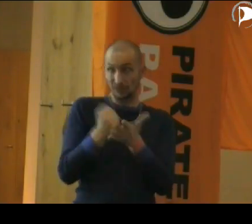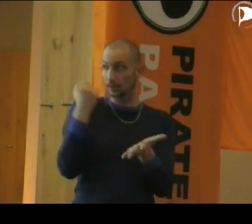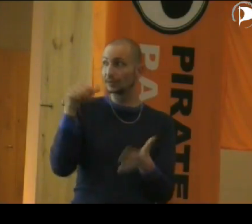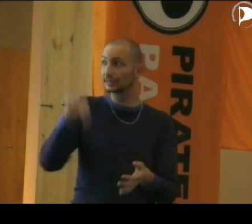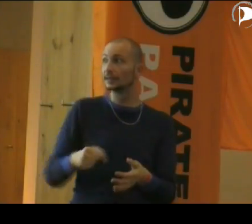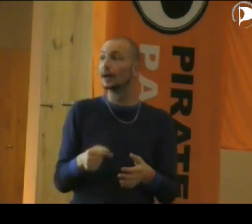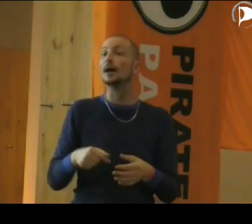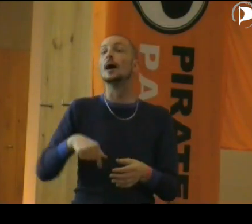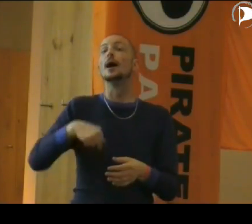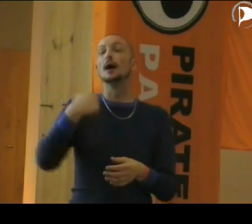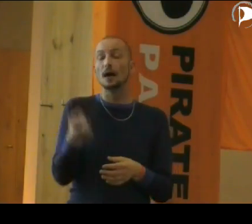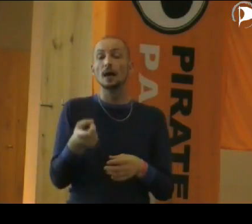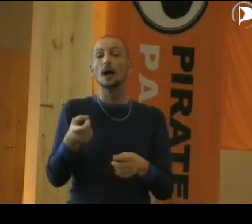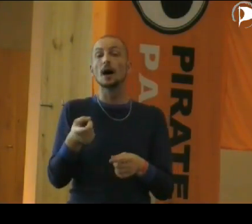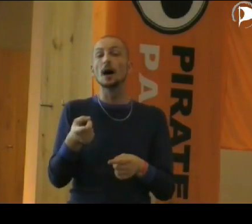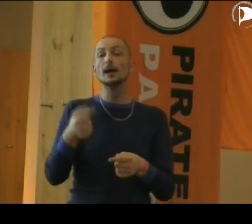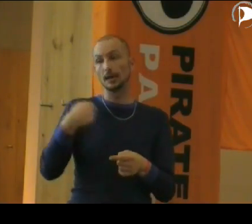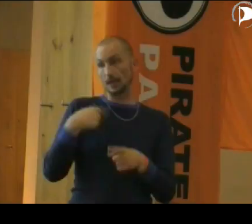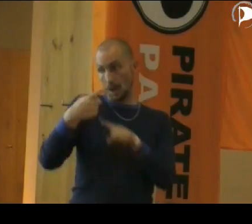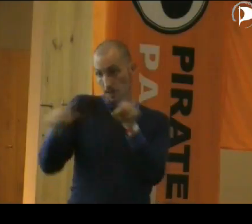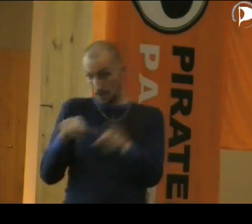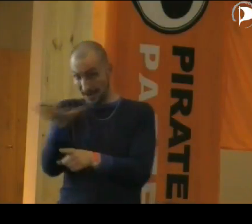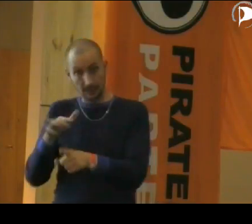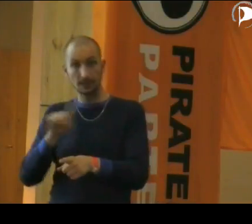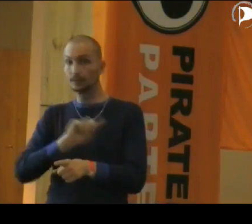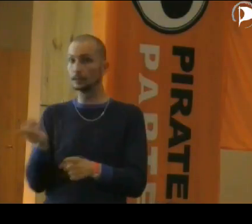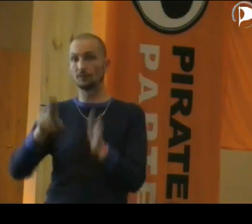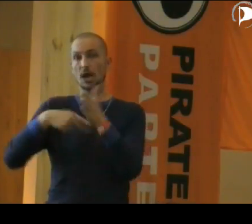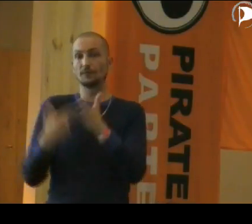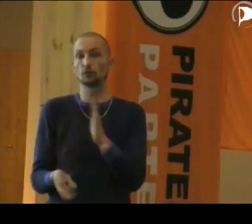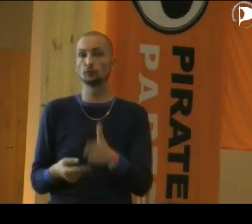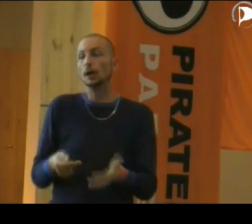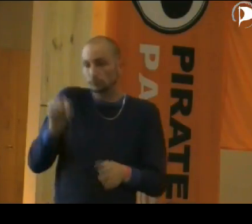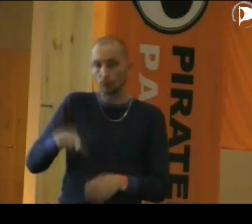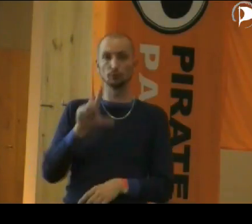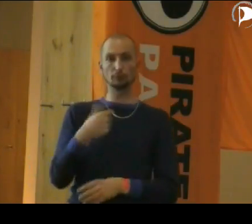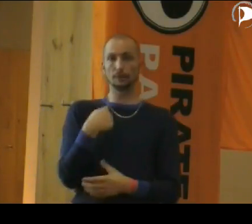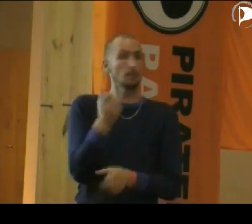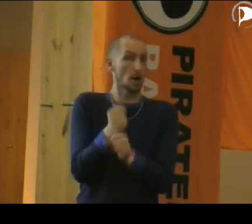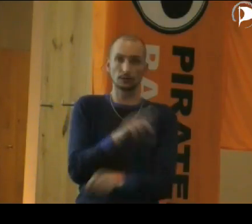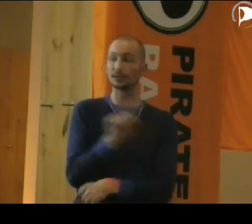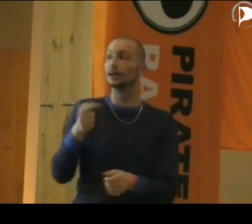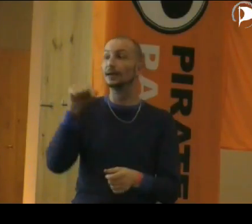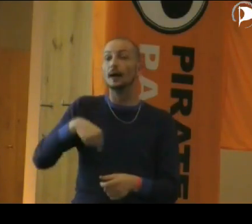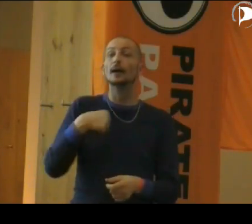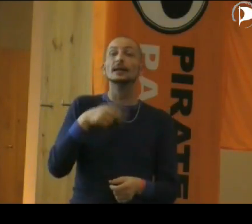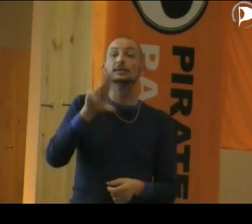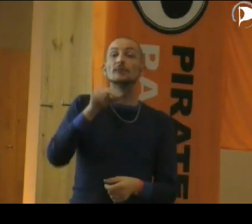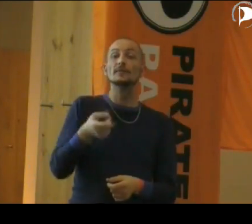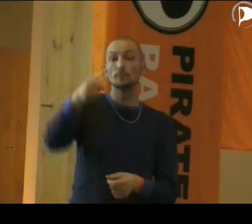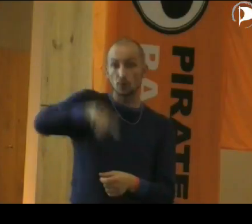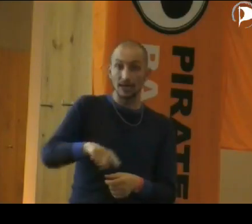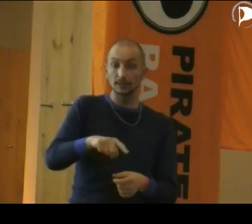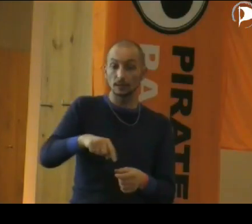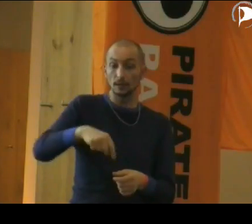zuständig wenn die mutter nicht in der hand weg weist die nächsten zwölf monate betrifft die gute vorarbeit